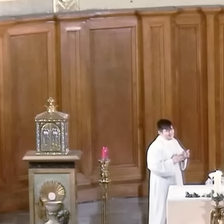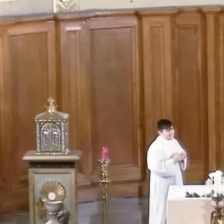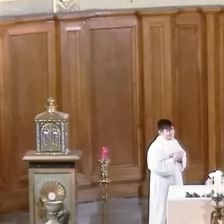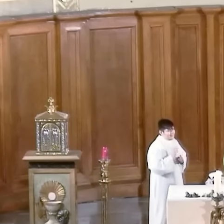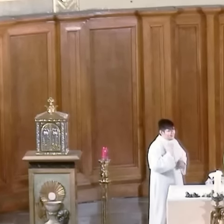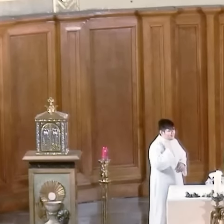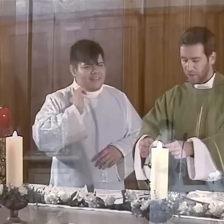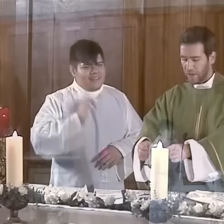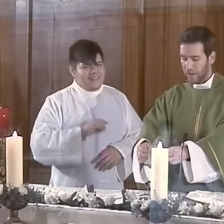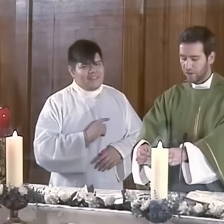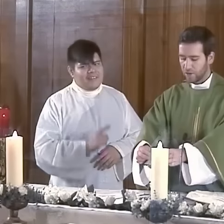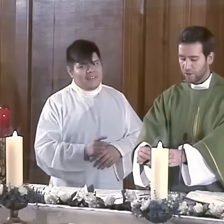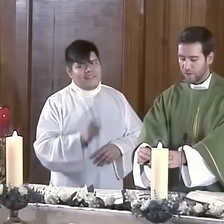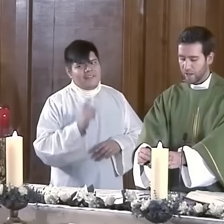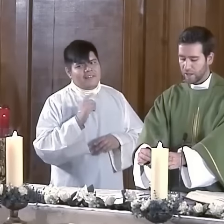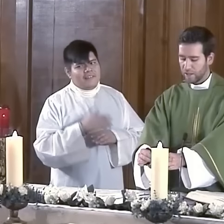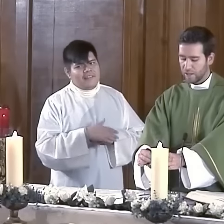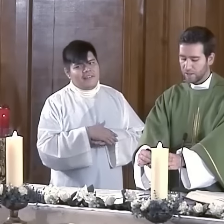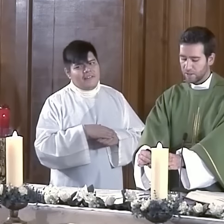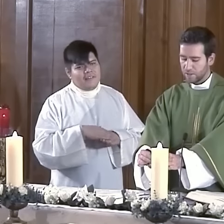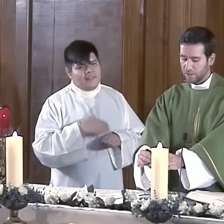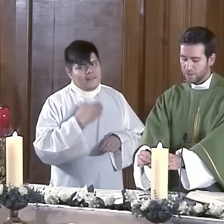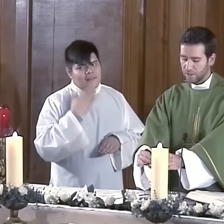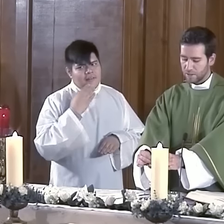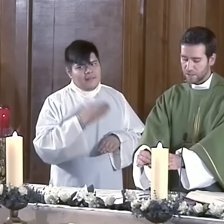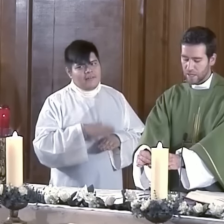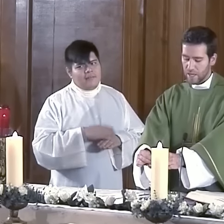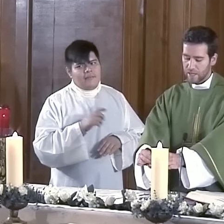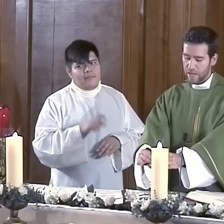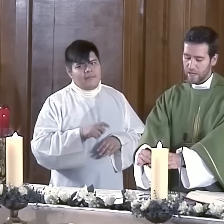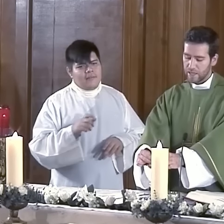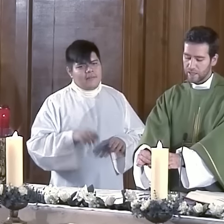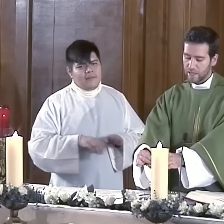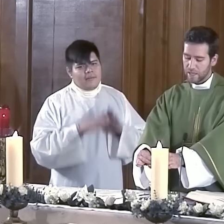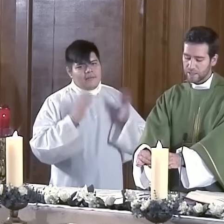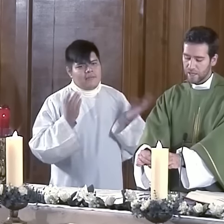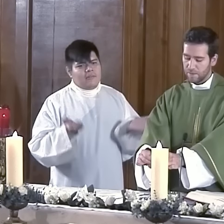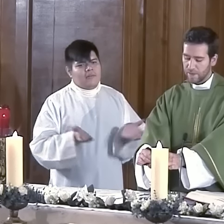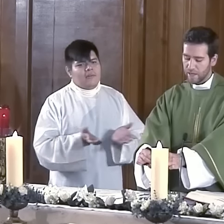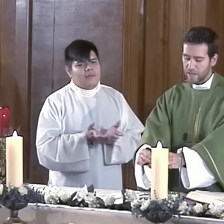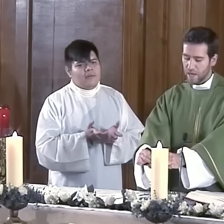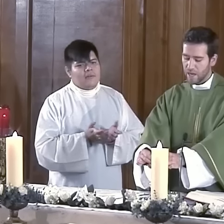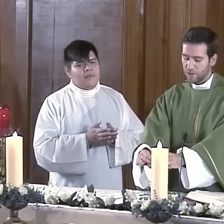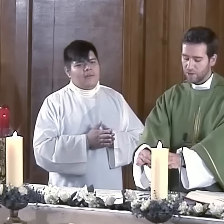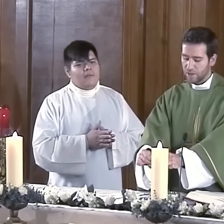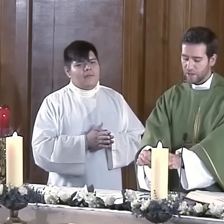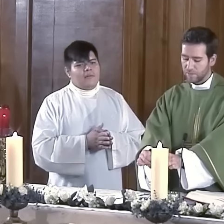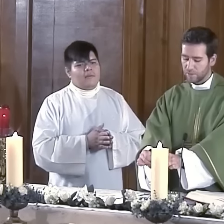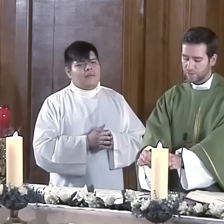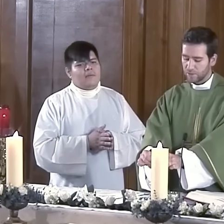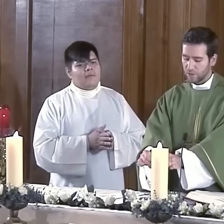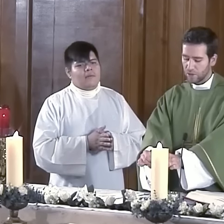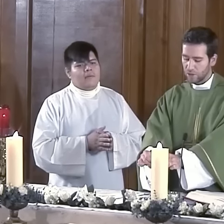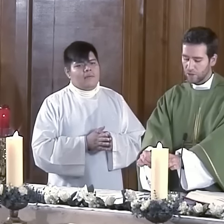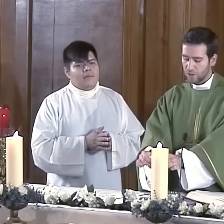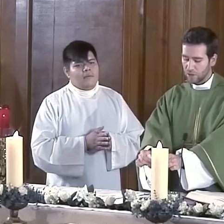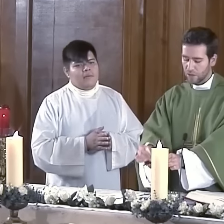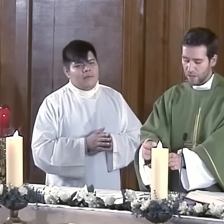nosotros. Cordero de Dios, que quitas el pecado del